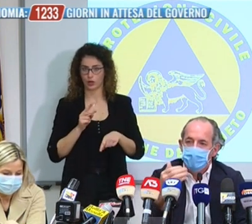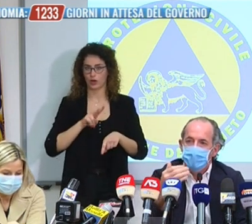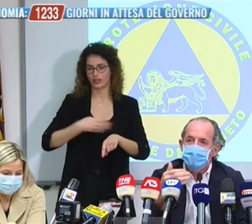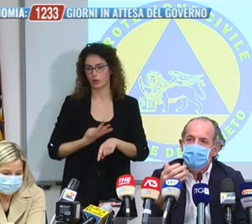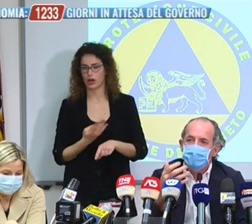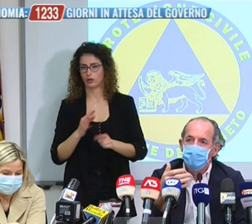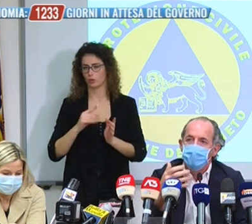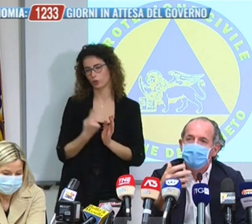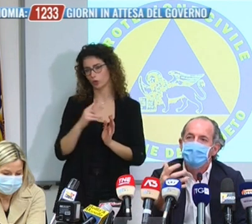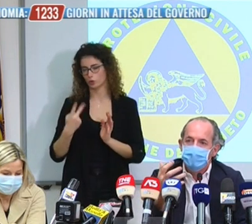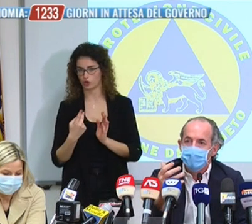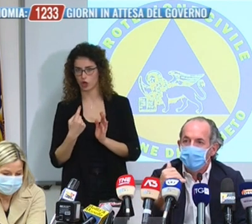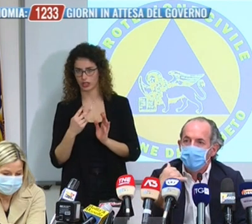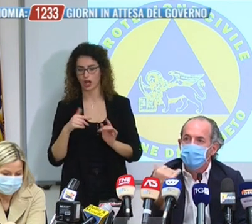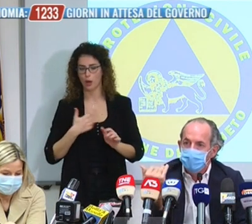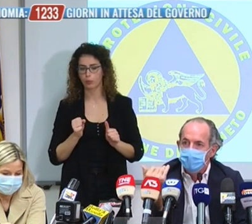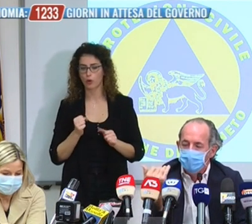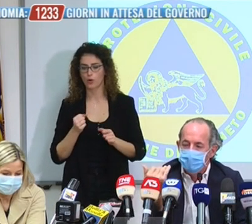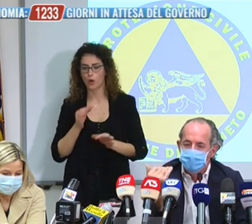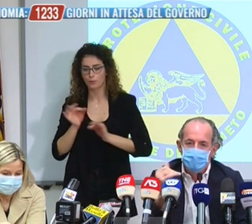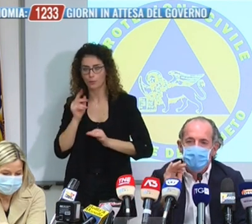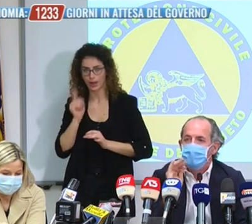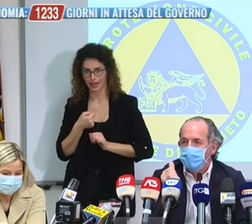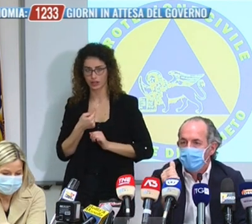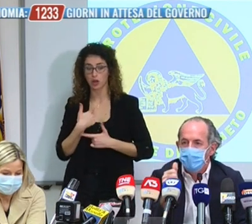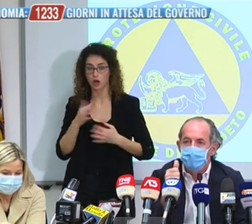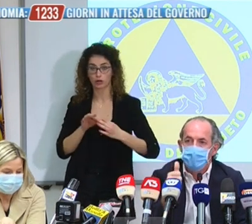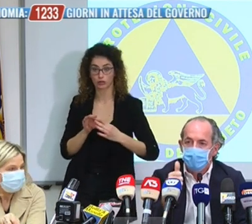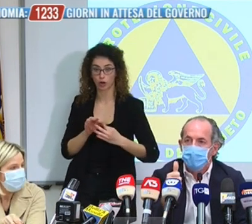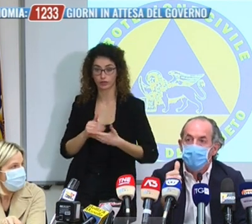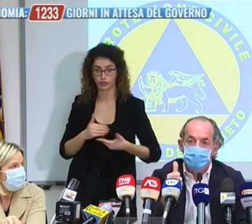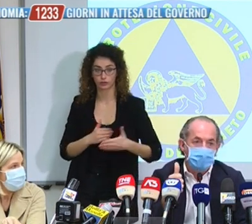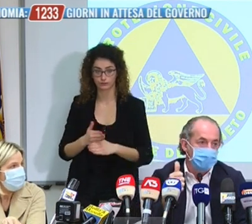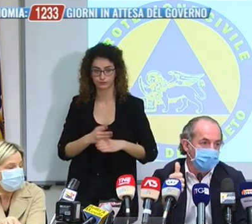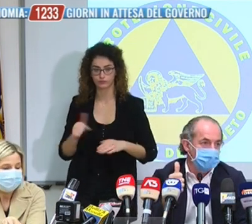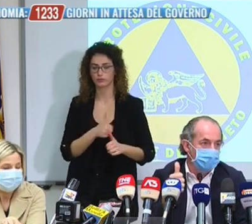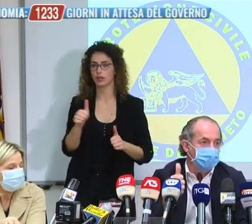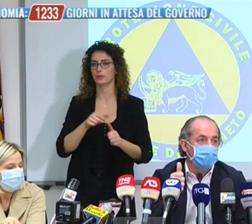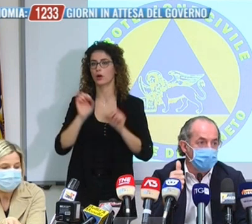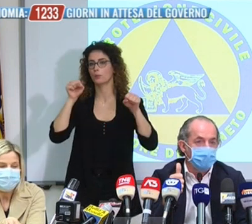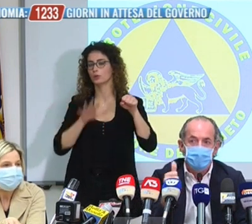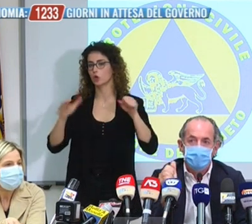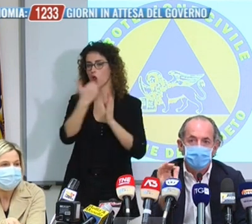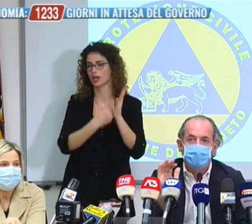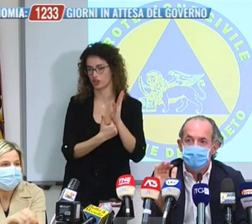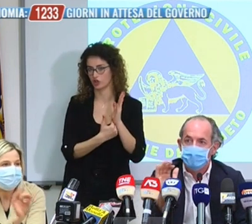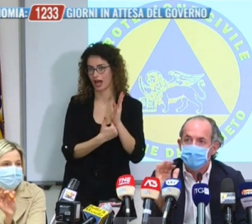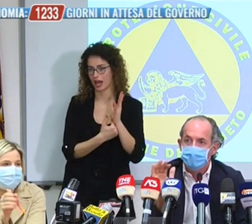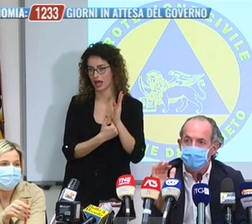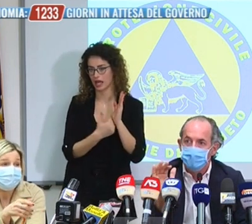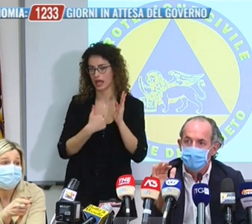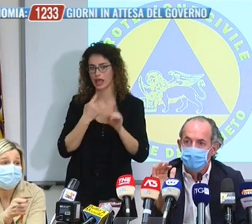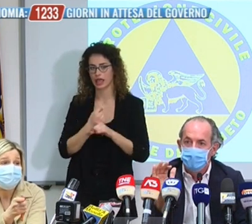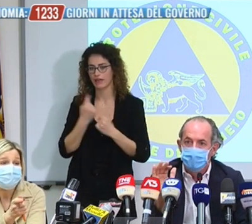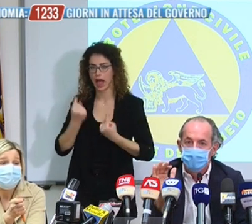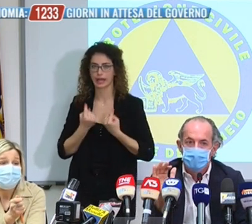ci dovrebbe essere più attività. Io lo condivido questo. La prima roba, il protocollo regionale della Regione Veneto non prevede la vigile attesa, che sia